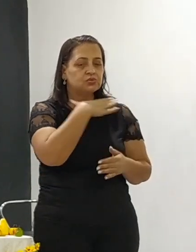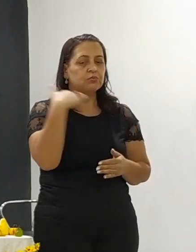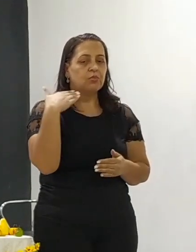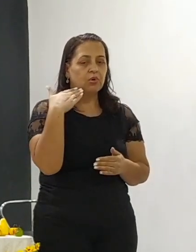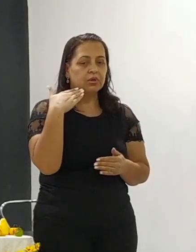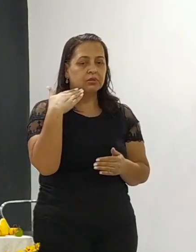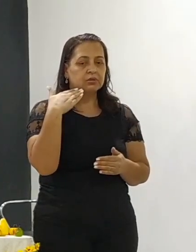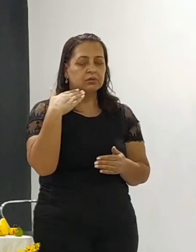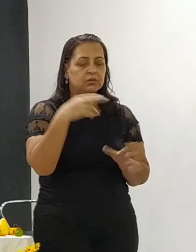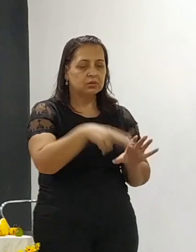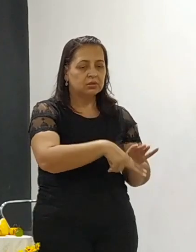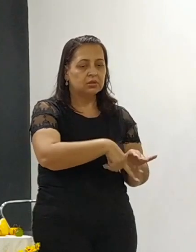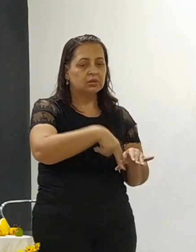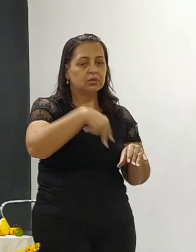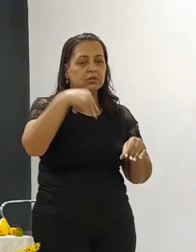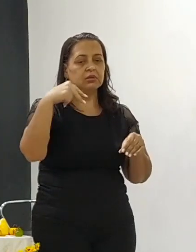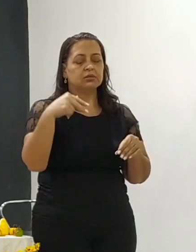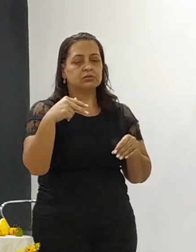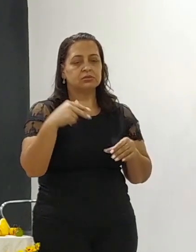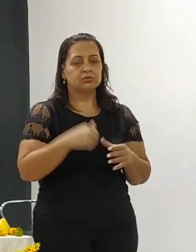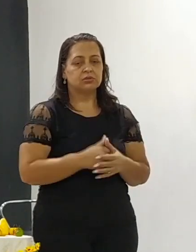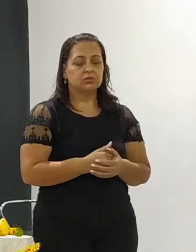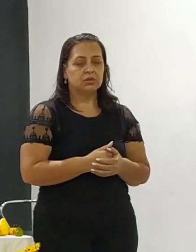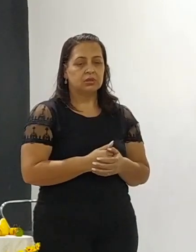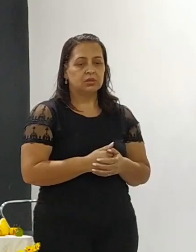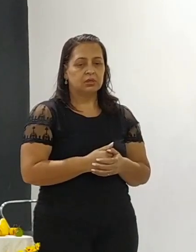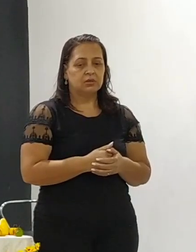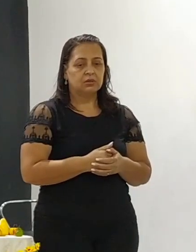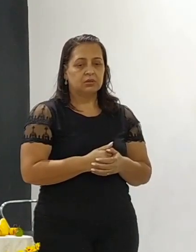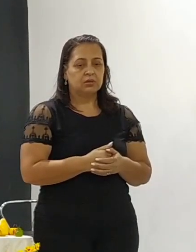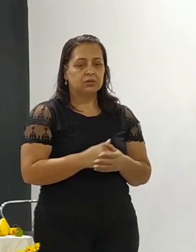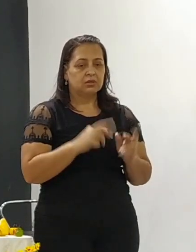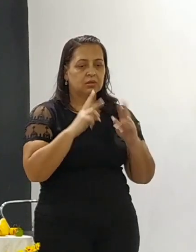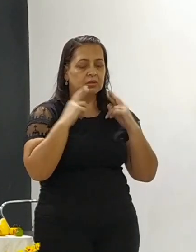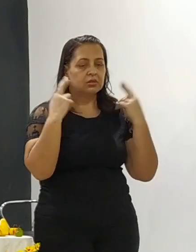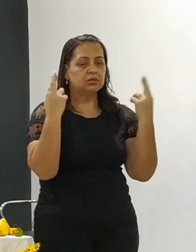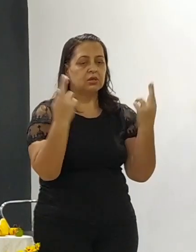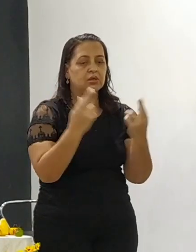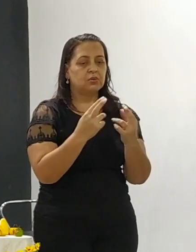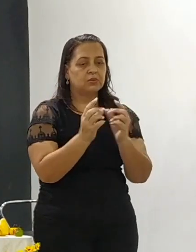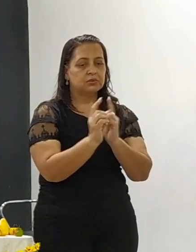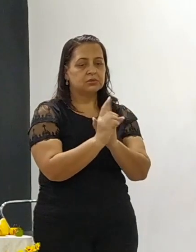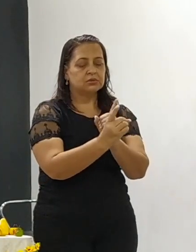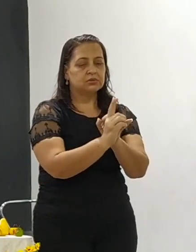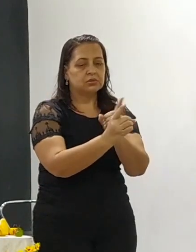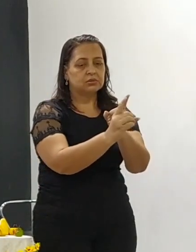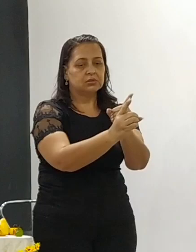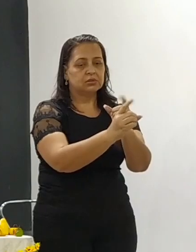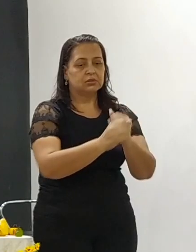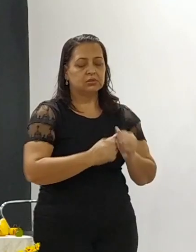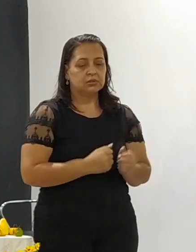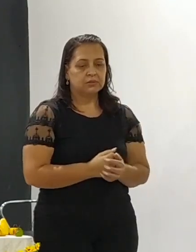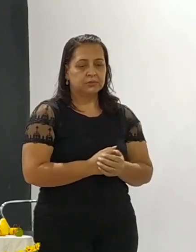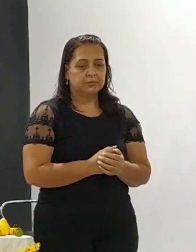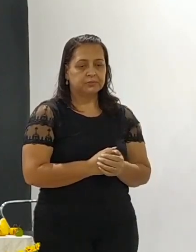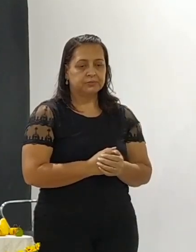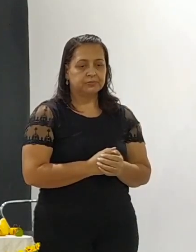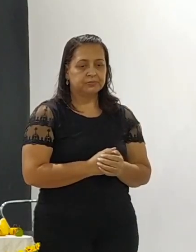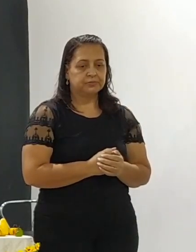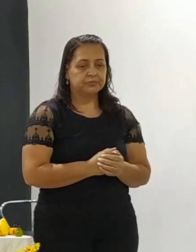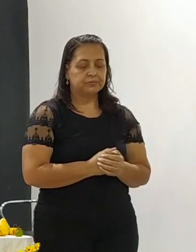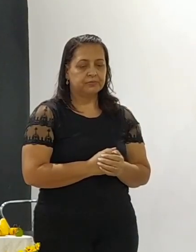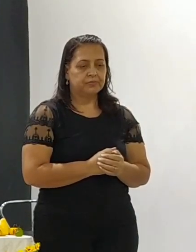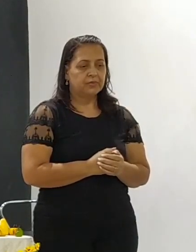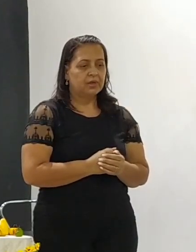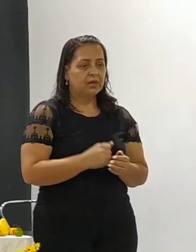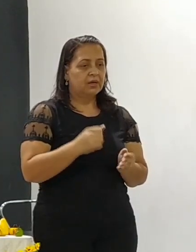ele ressuscitou. E quando ele ressuscita, ele reúne os seus discípulos. Ele primeiro aparece ali a Maria